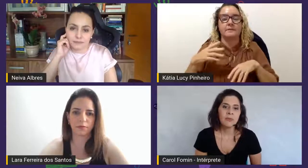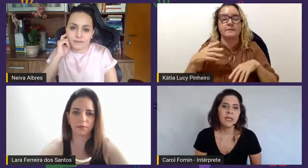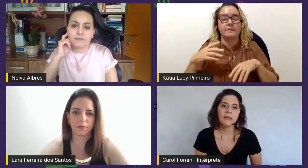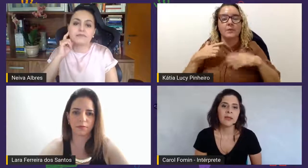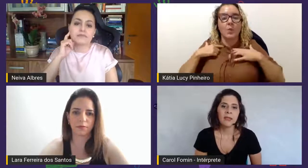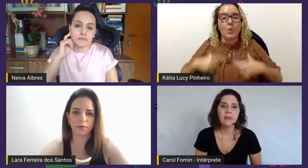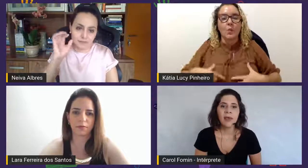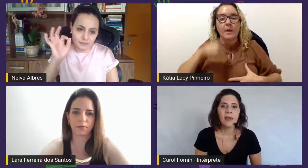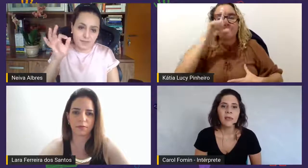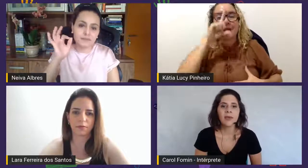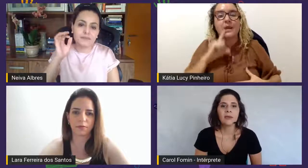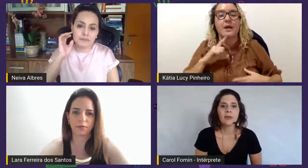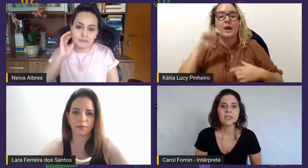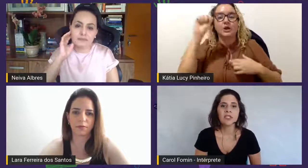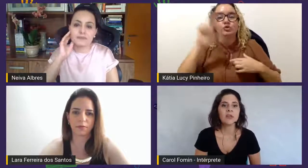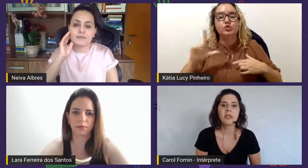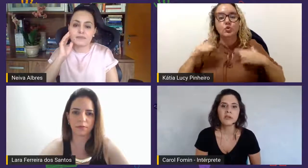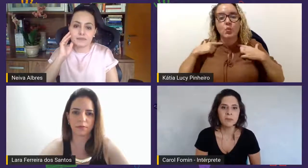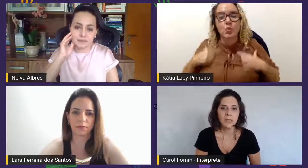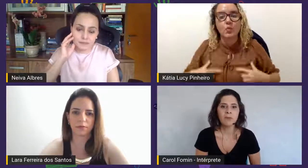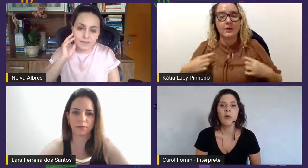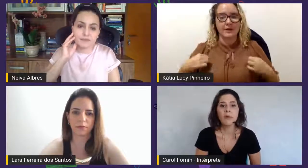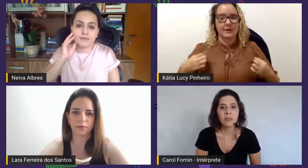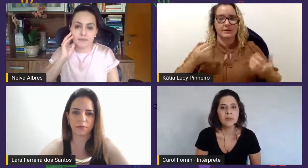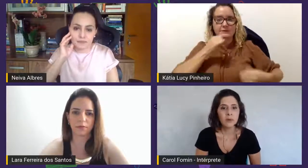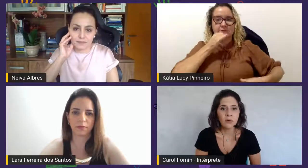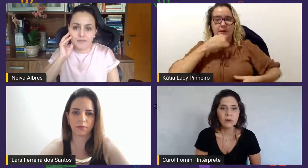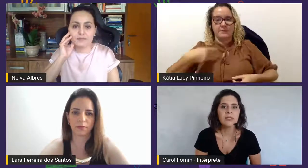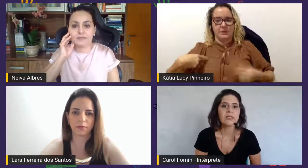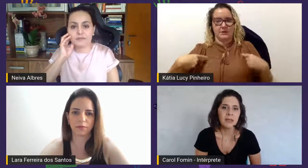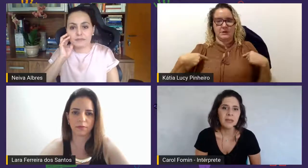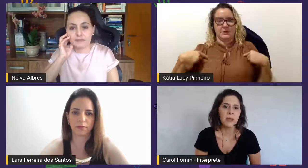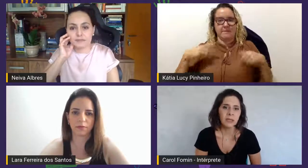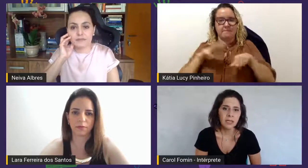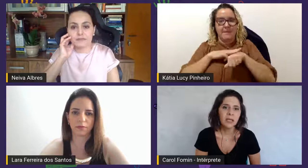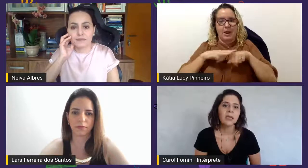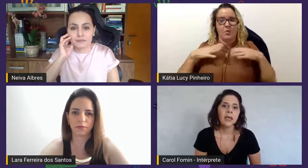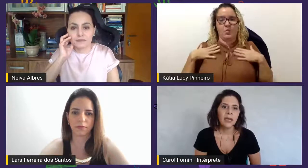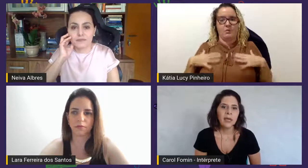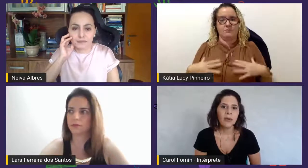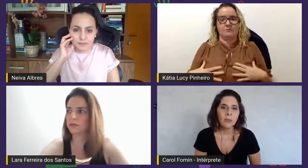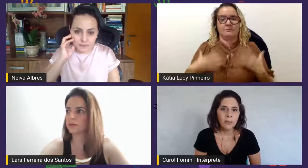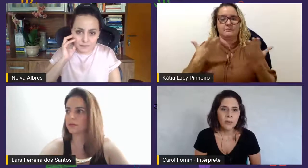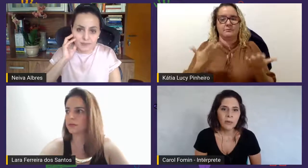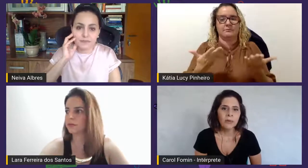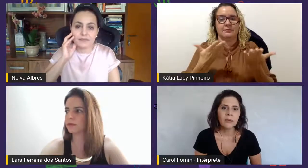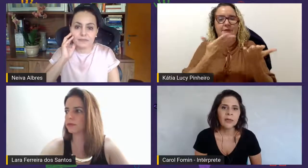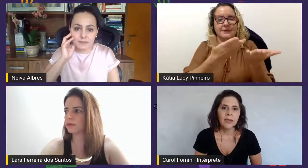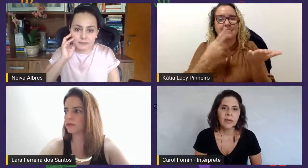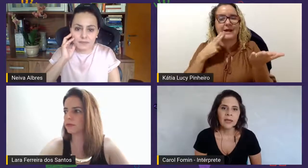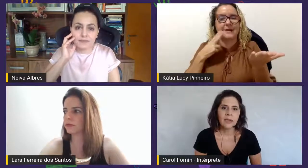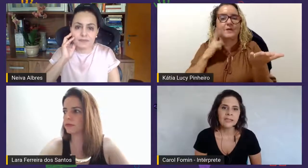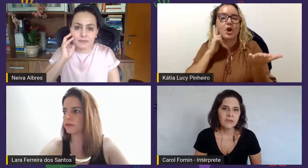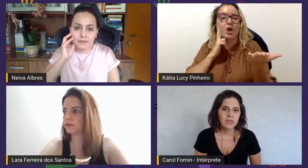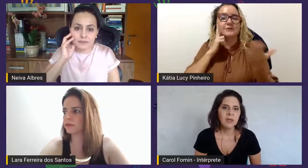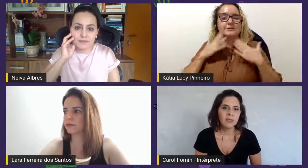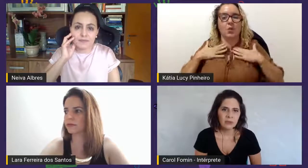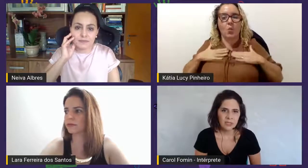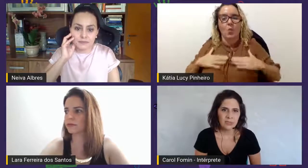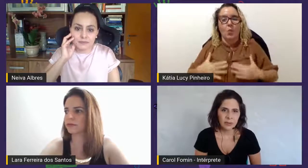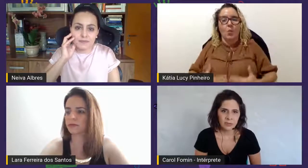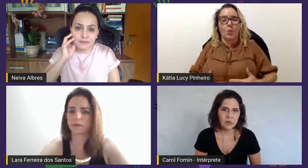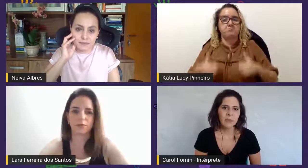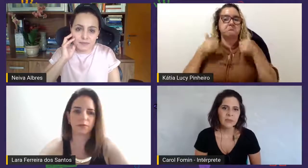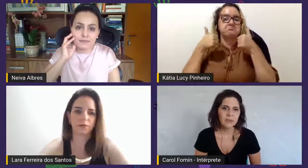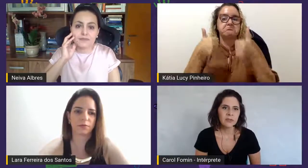exemplo, da vestimenta, que não é obrigatório que seja somente o preto. Outras cores também podem compor essa vestimenta